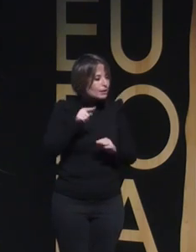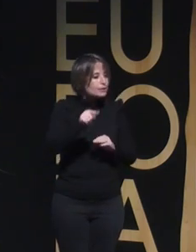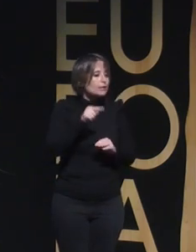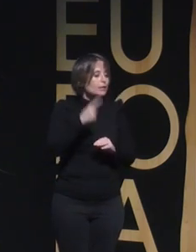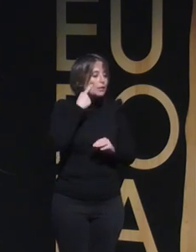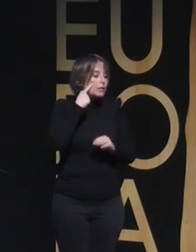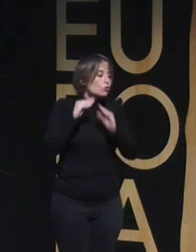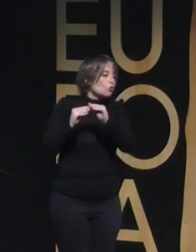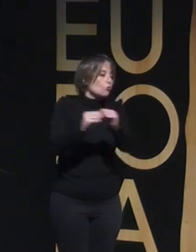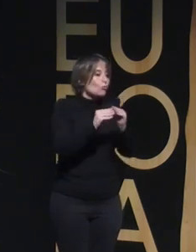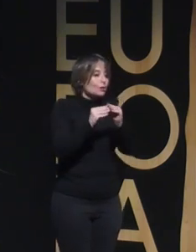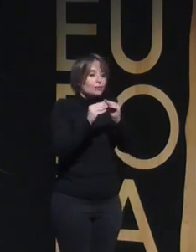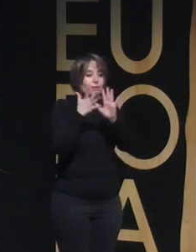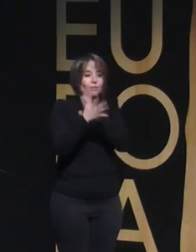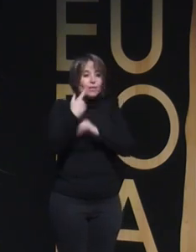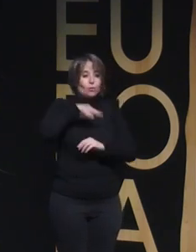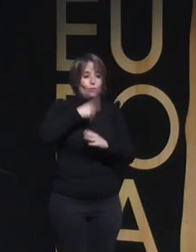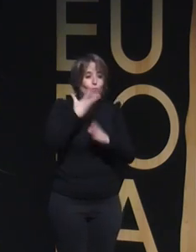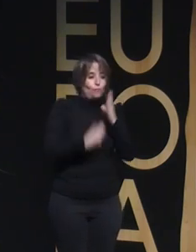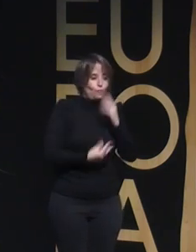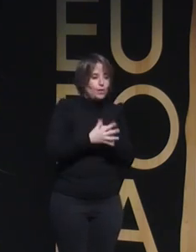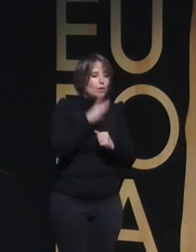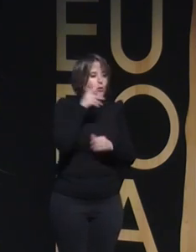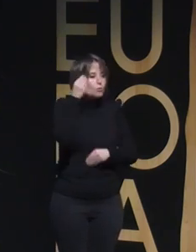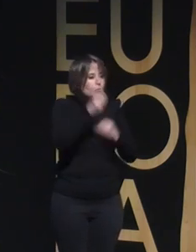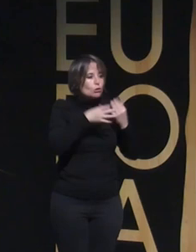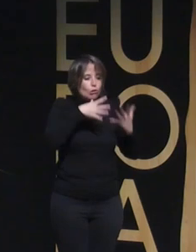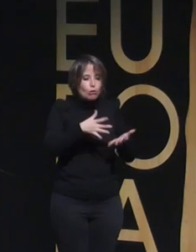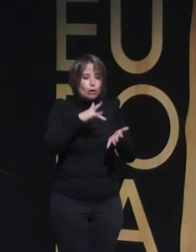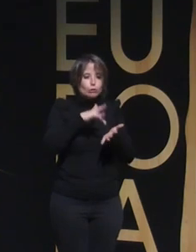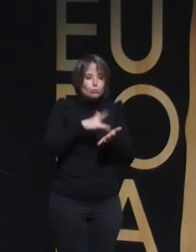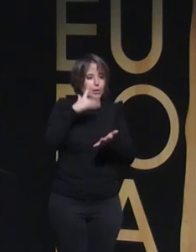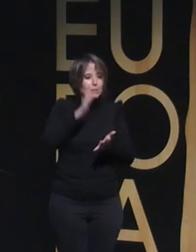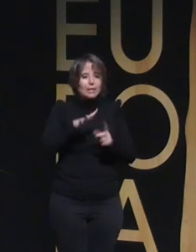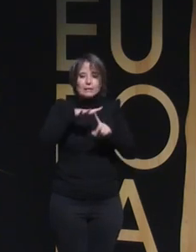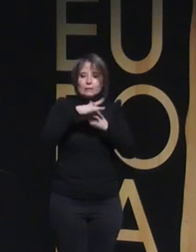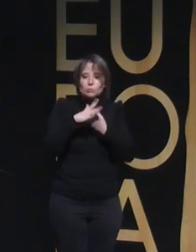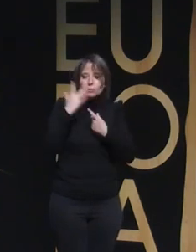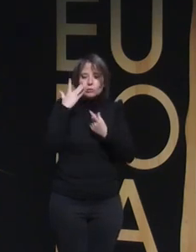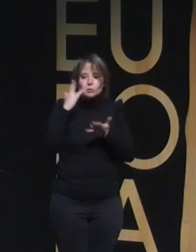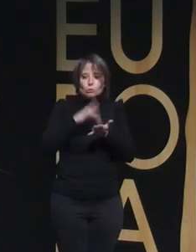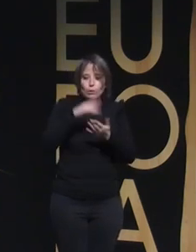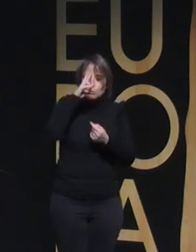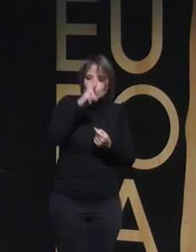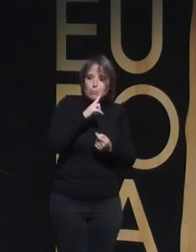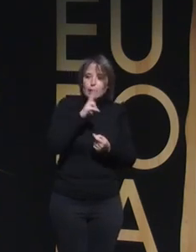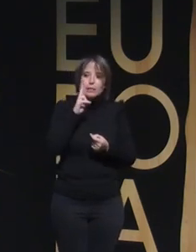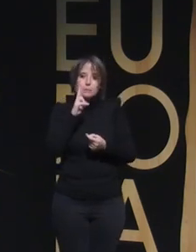que en lo comunitario algo falla, ¿no? Mm. Y yo os decía que creo que estamos entrando en este rollo de padres y madres,